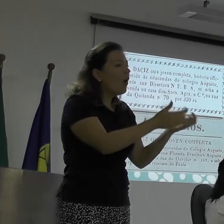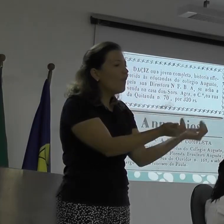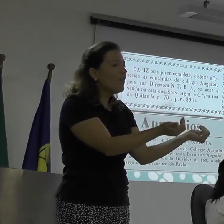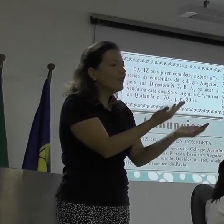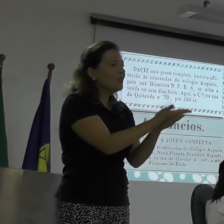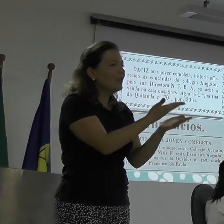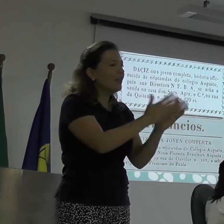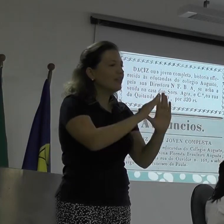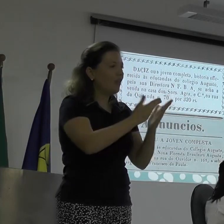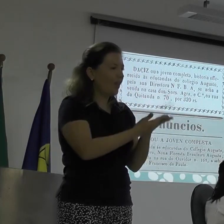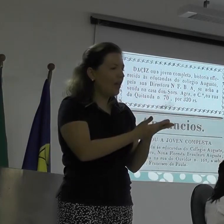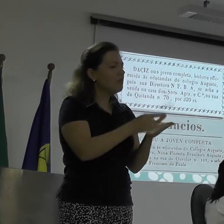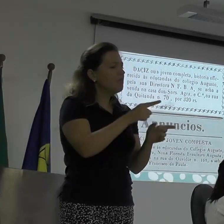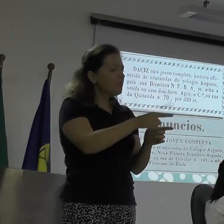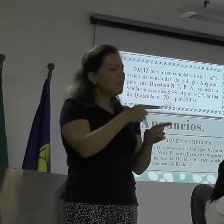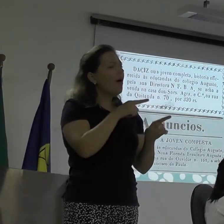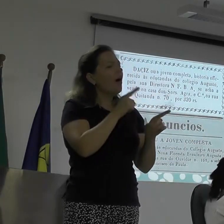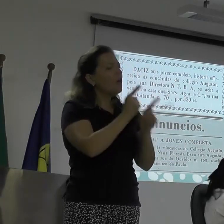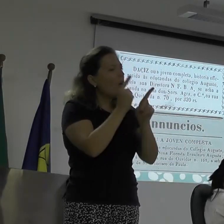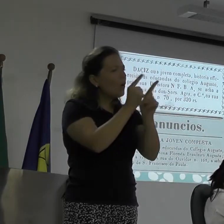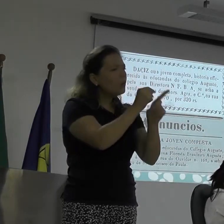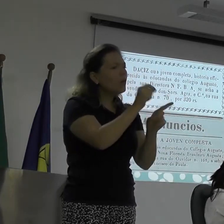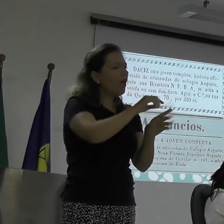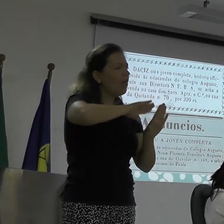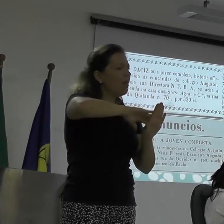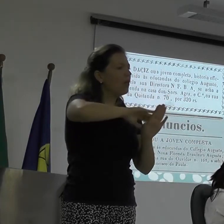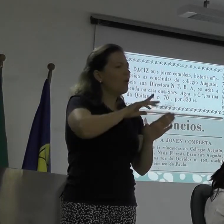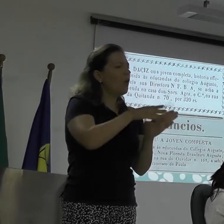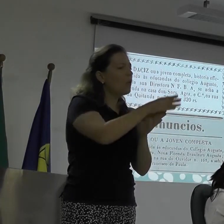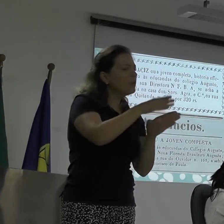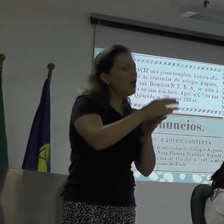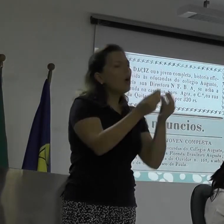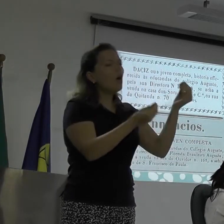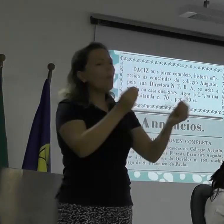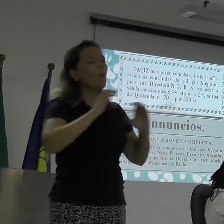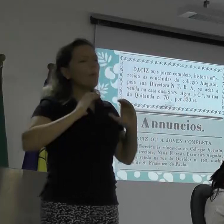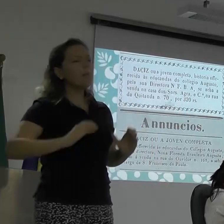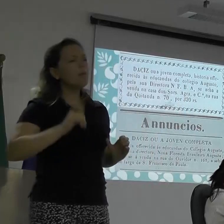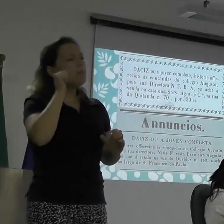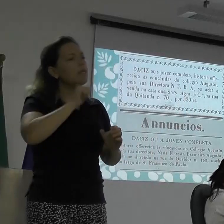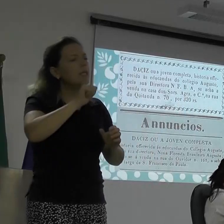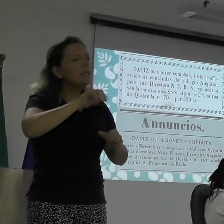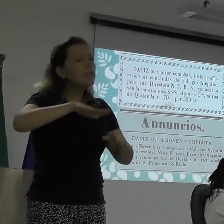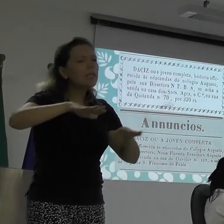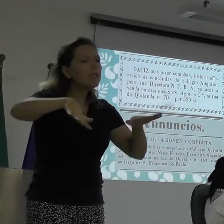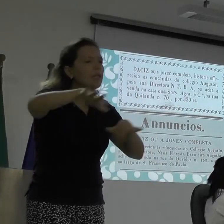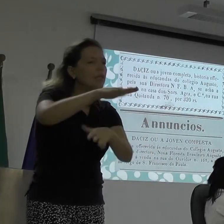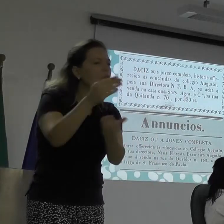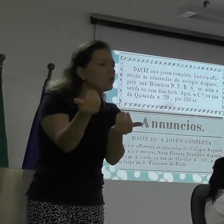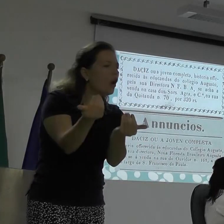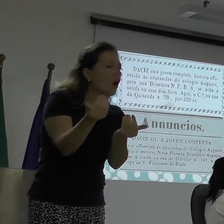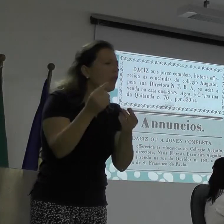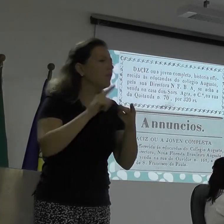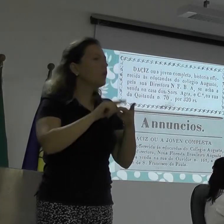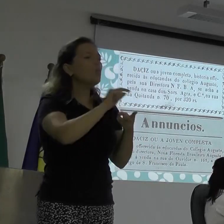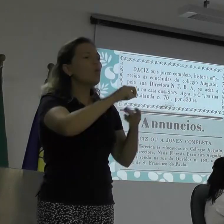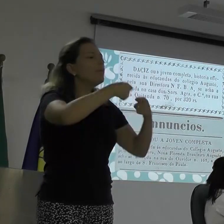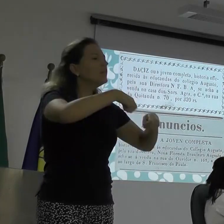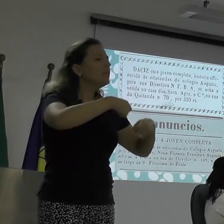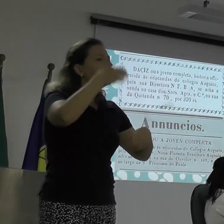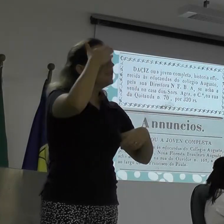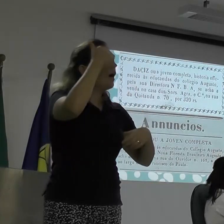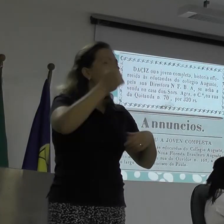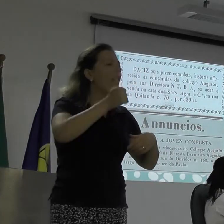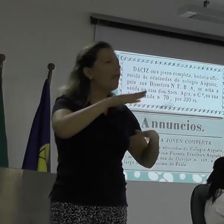escritos, encontram-se desde conselhos de como as meninas devem se comportar, os deveres esperados de uma